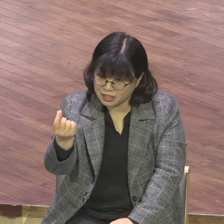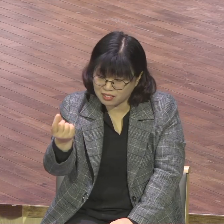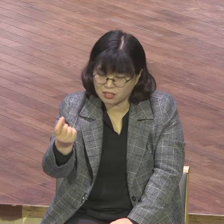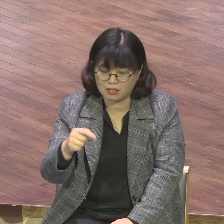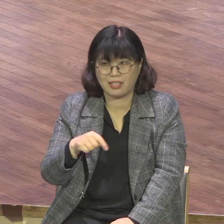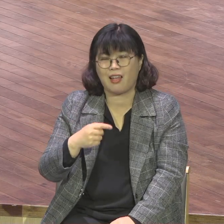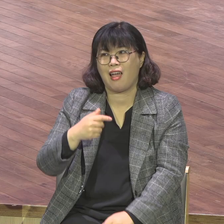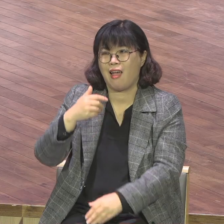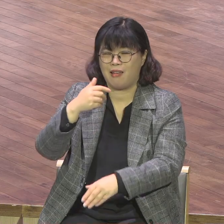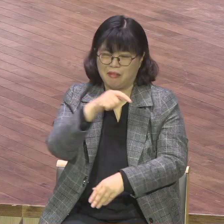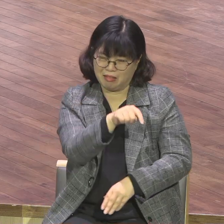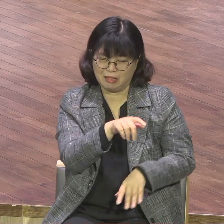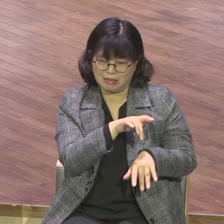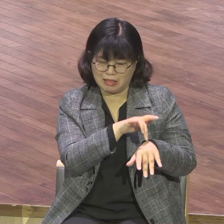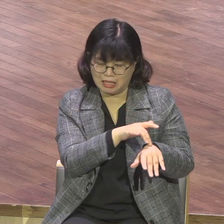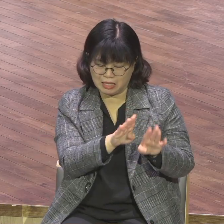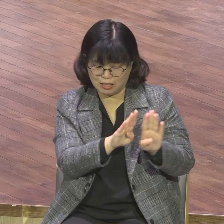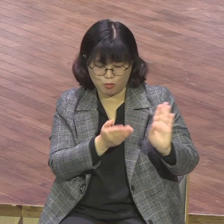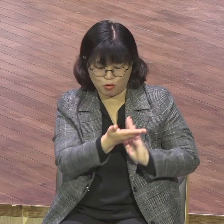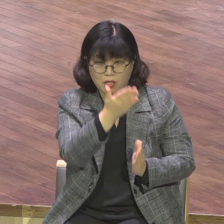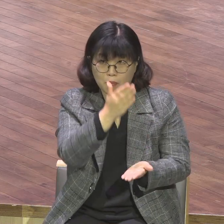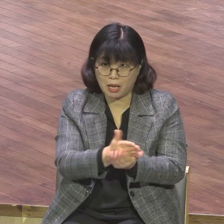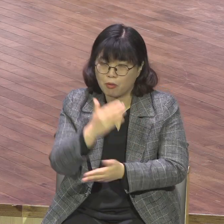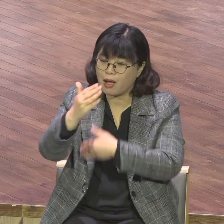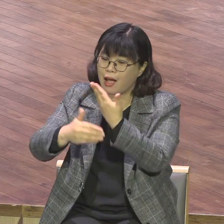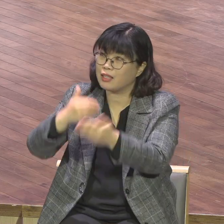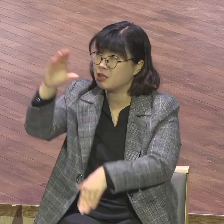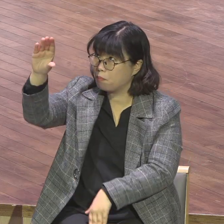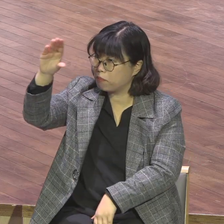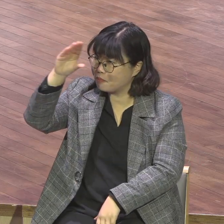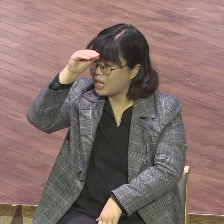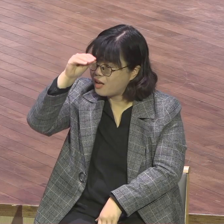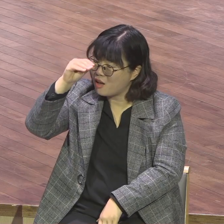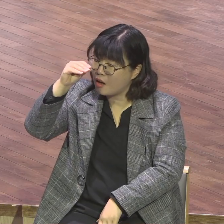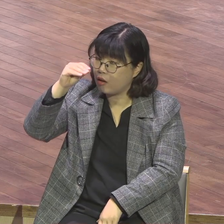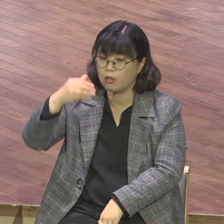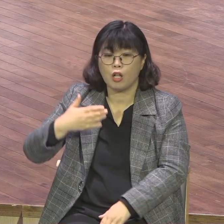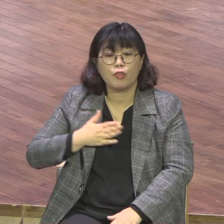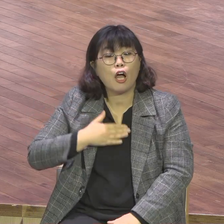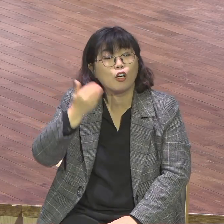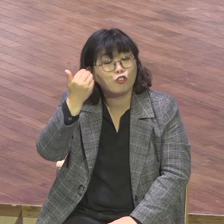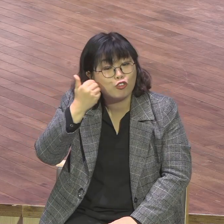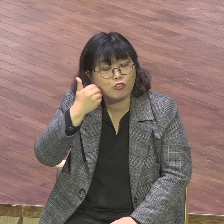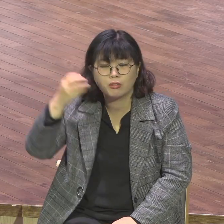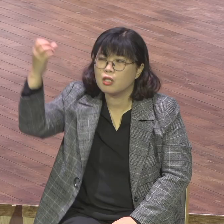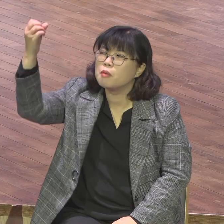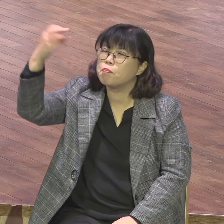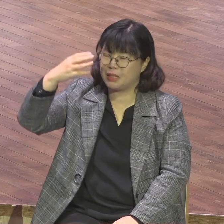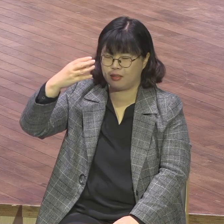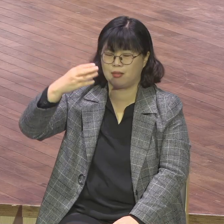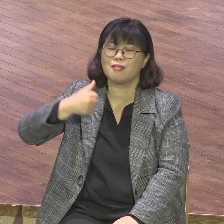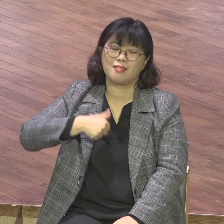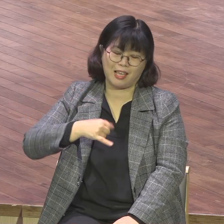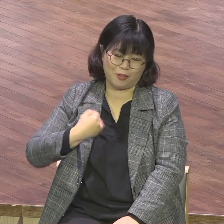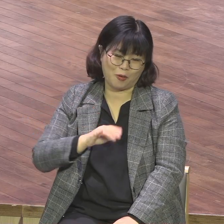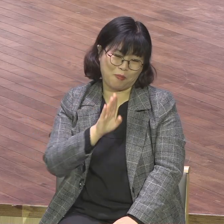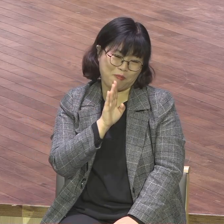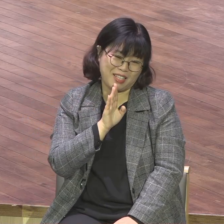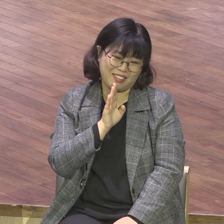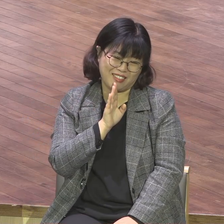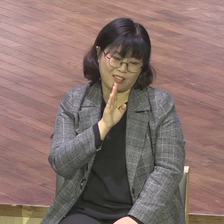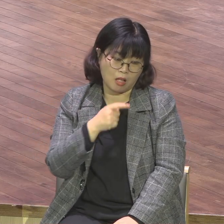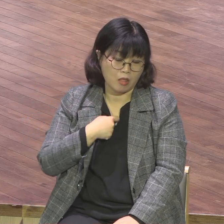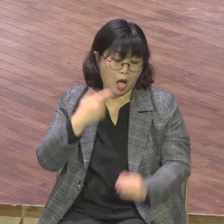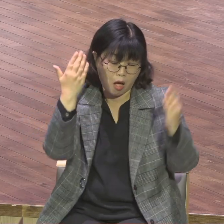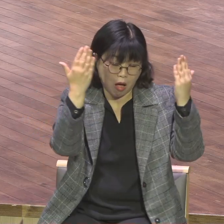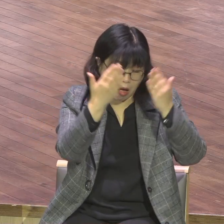살아라. 빛의 자녀들처럼 행해서 빛의 자녀 여러분이 자꾸 어둠의 자녀라고 생각하지